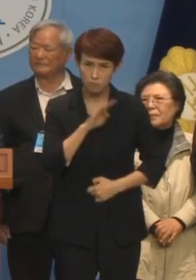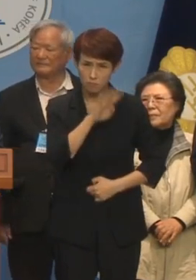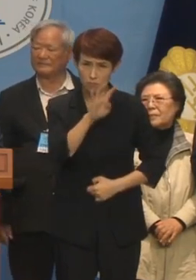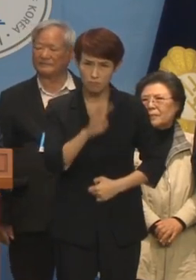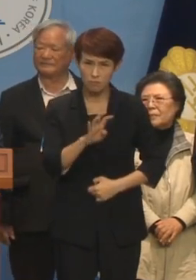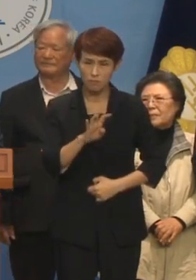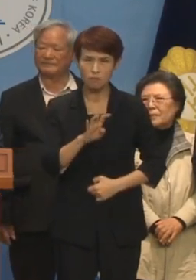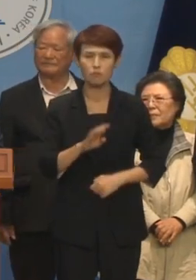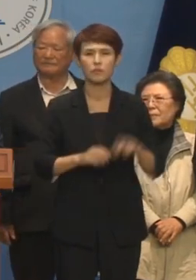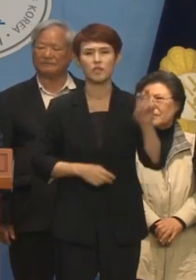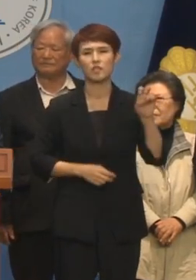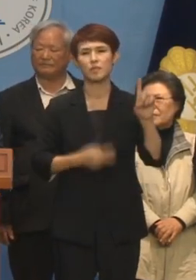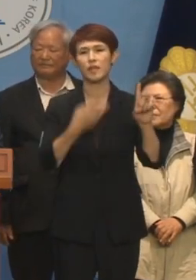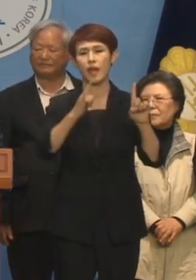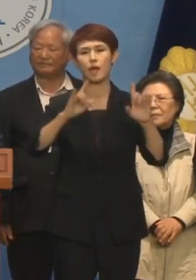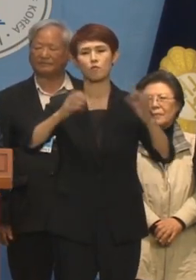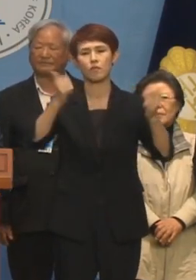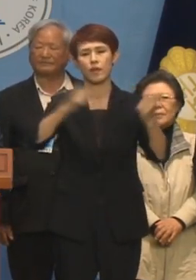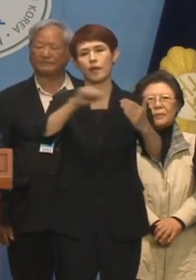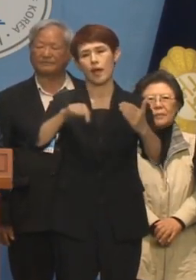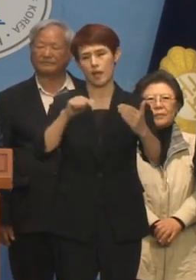남은 21대 국회 임기 내에